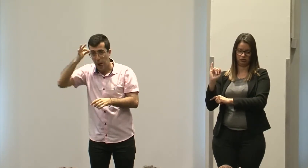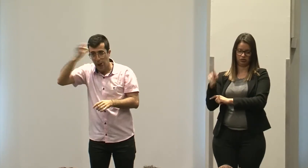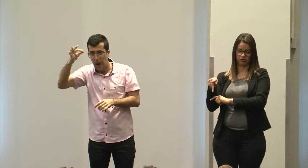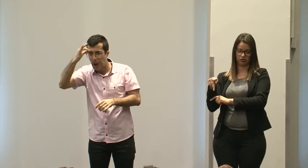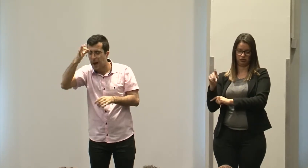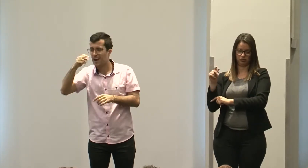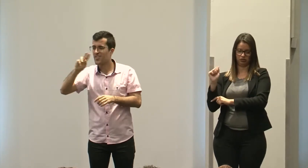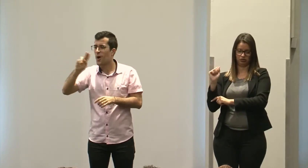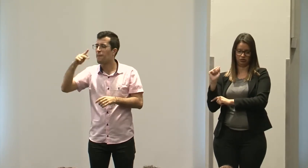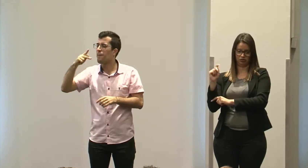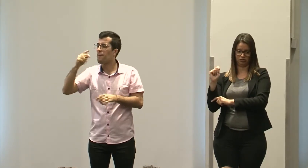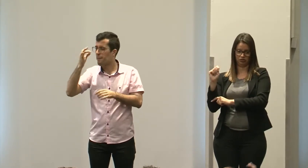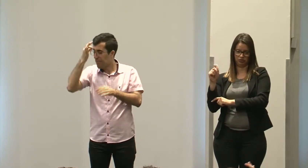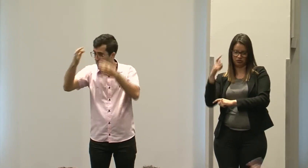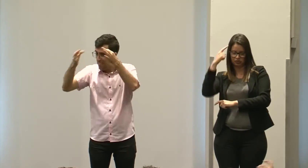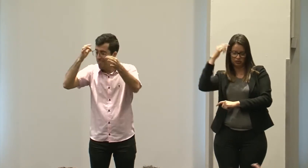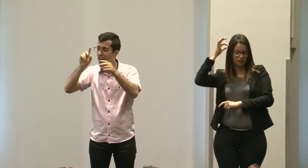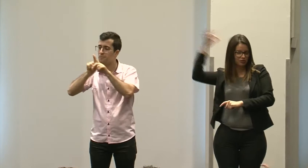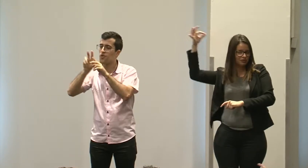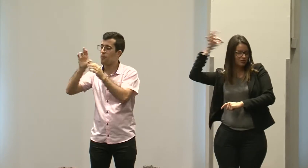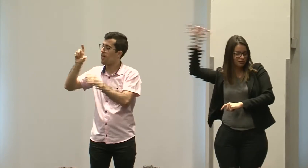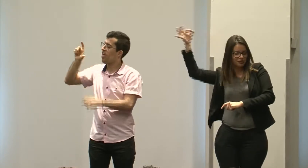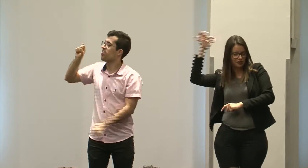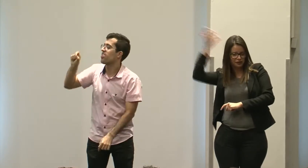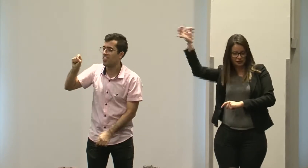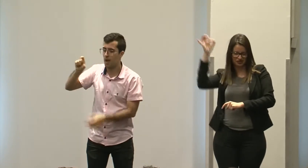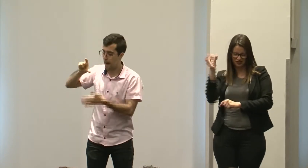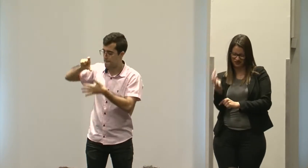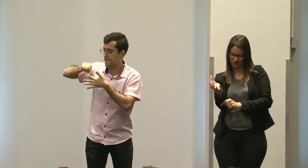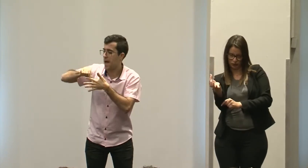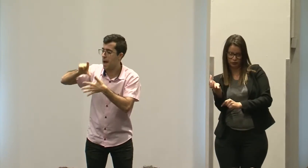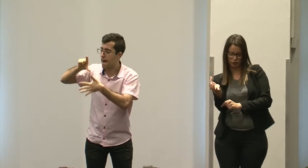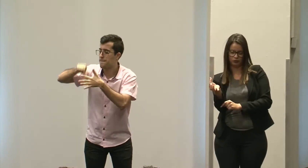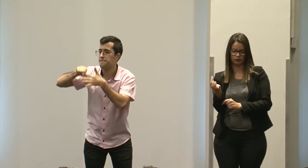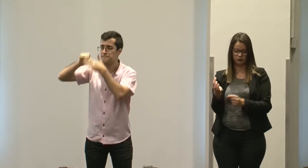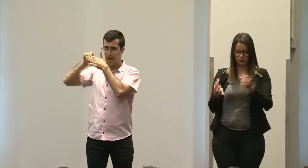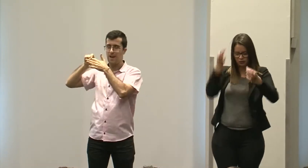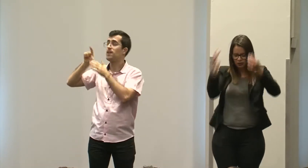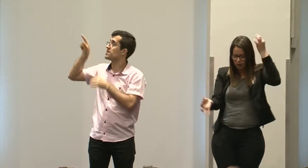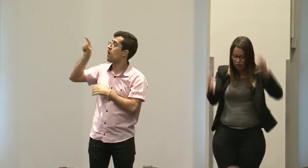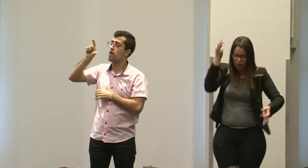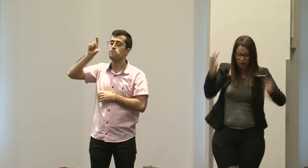É como se ele fosse um sinal pinçado, né? Um movimento de pinça.